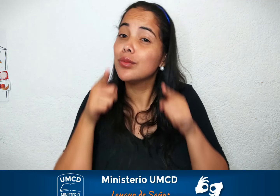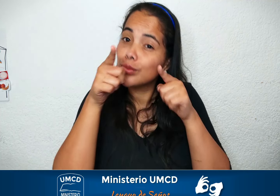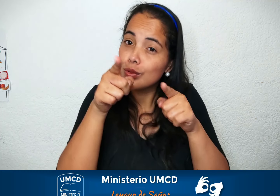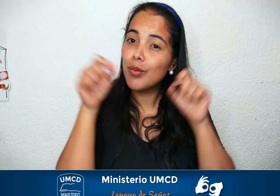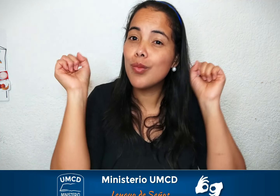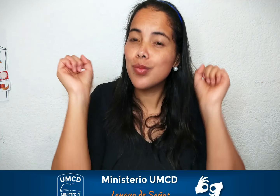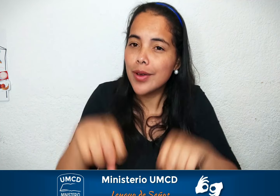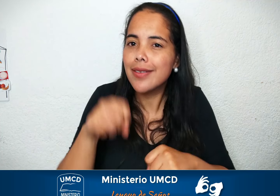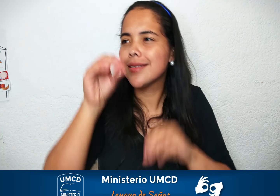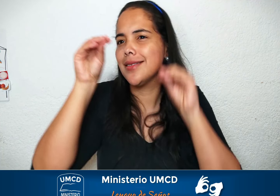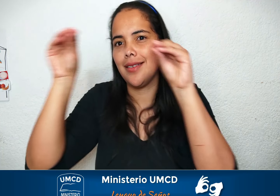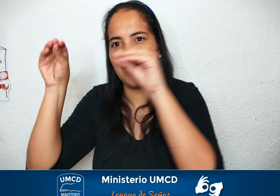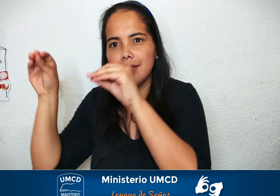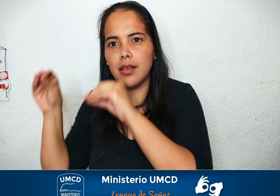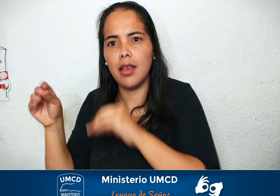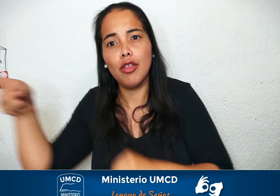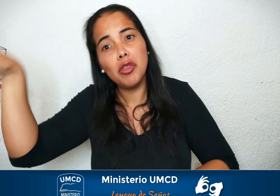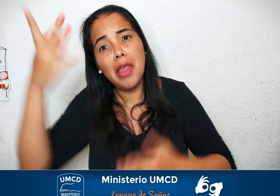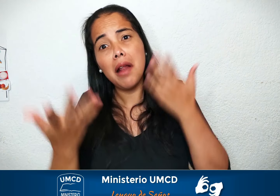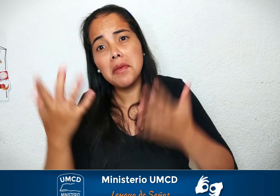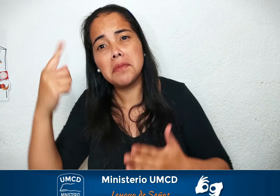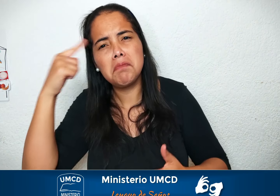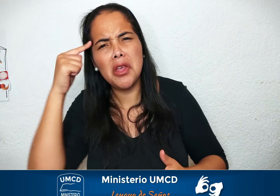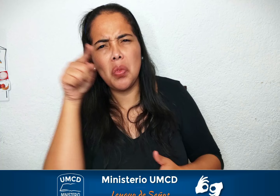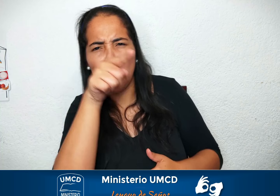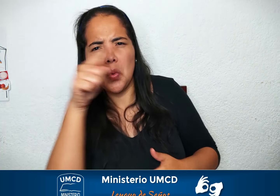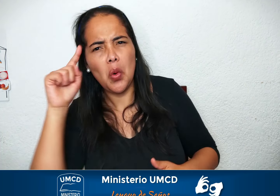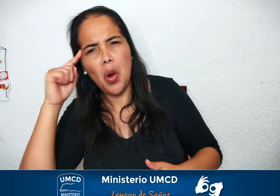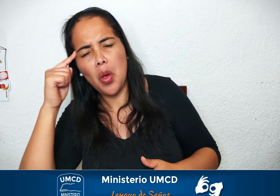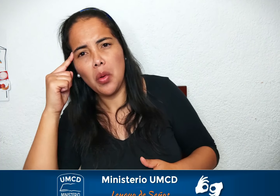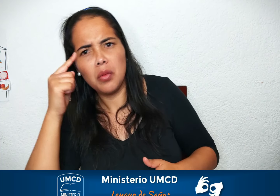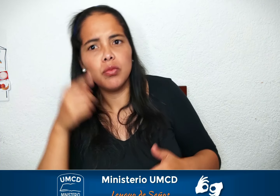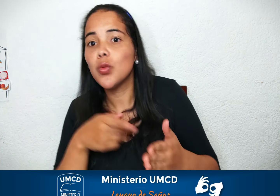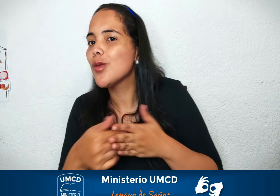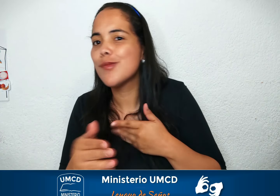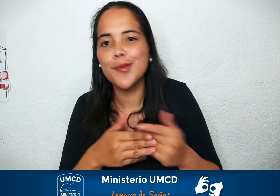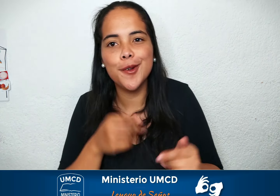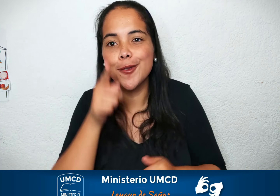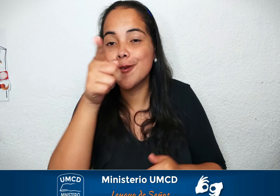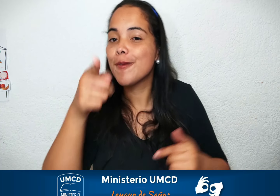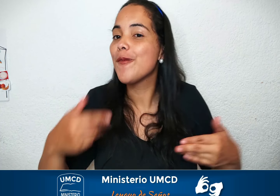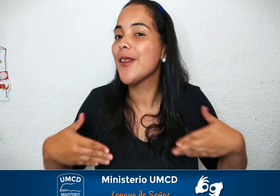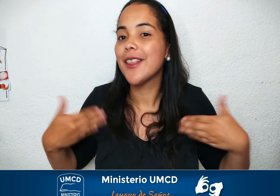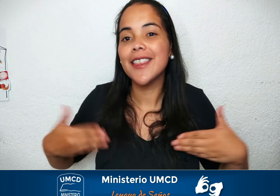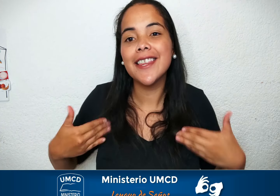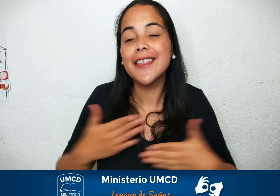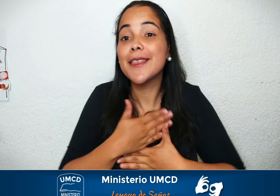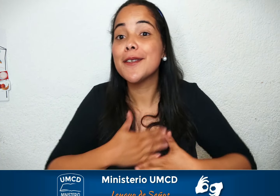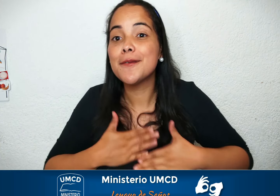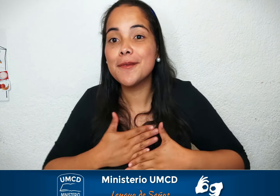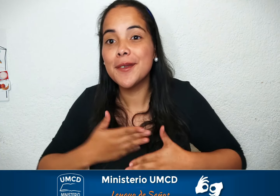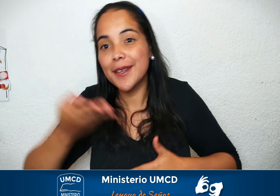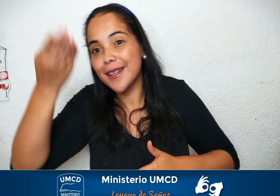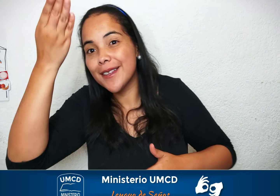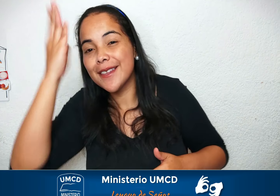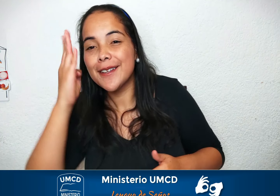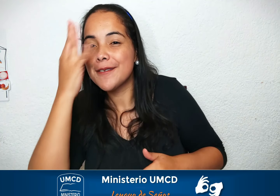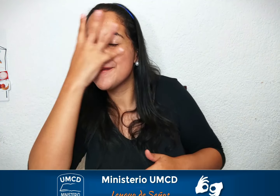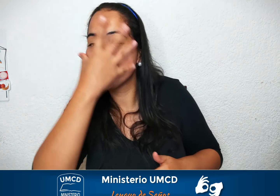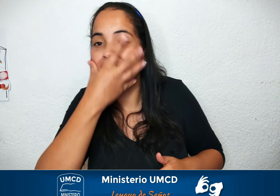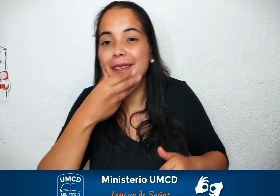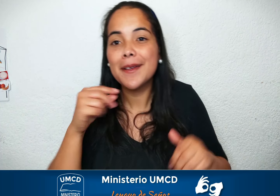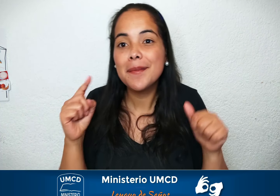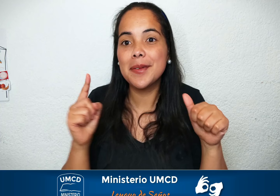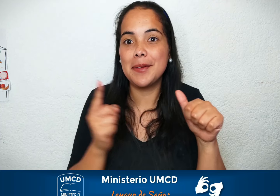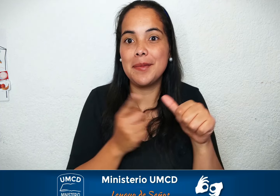Este mensaje de locura es completamente fuera de tono de la mentalidad natural del hombre, porque en primer